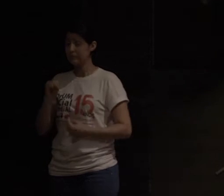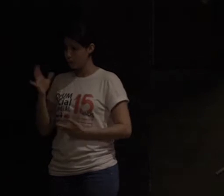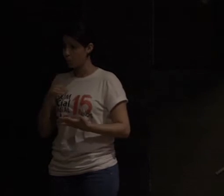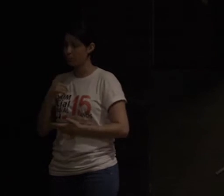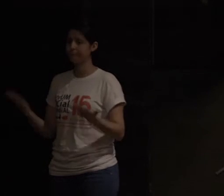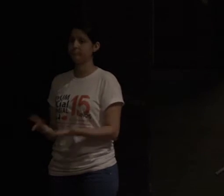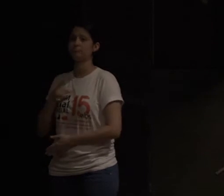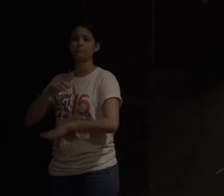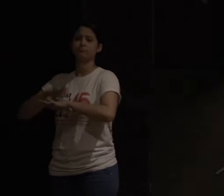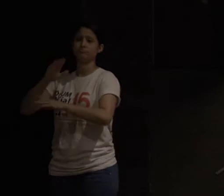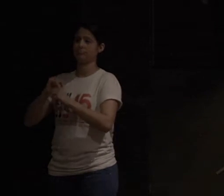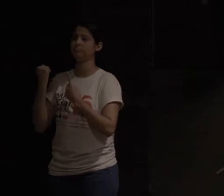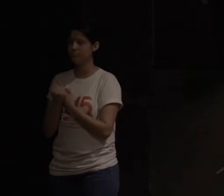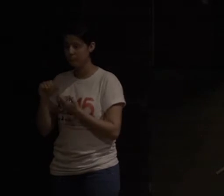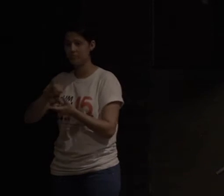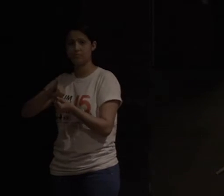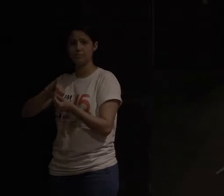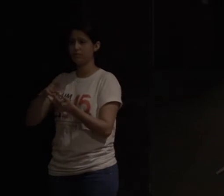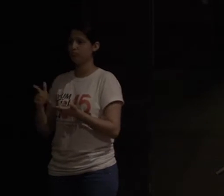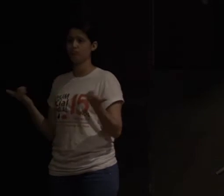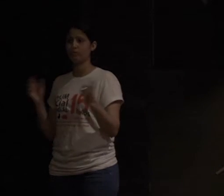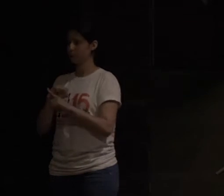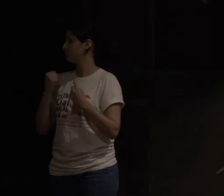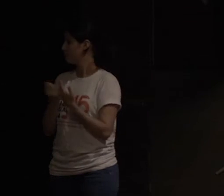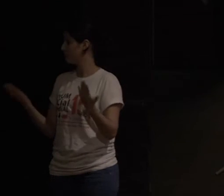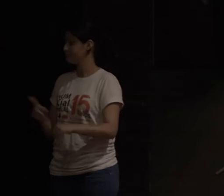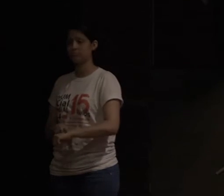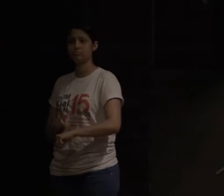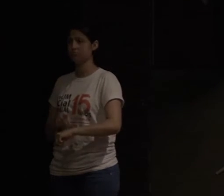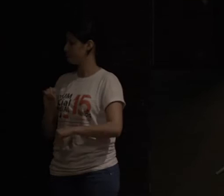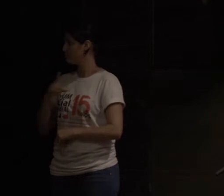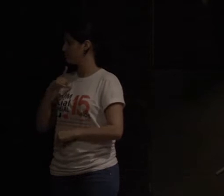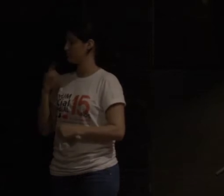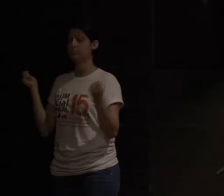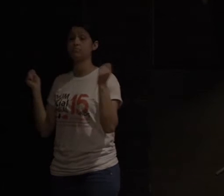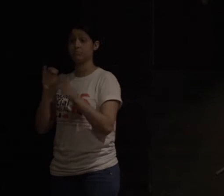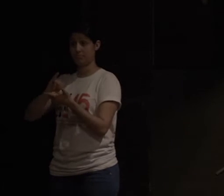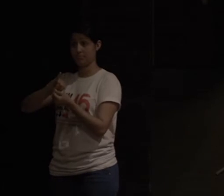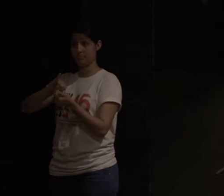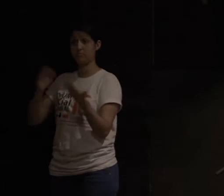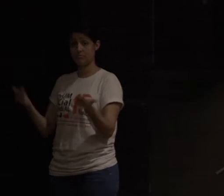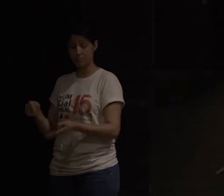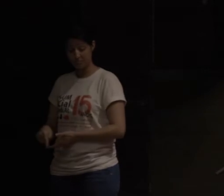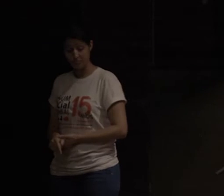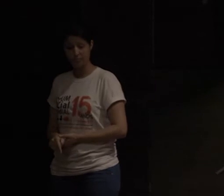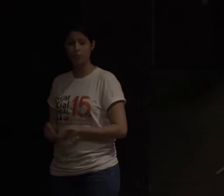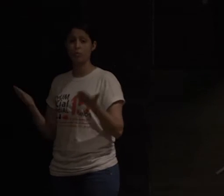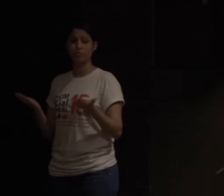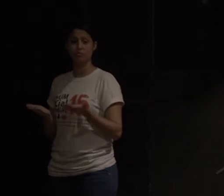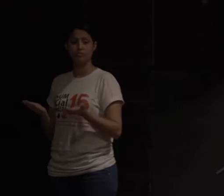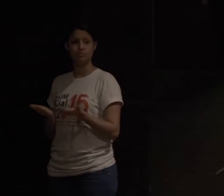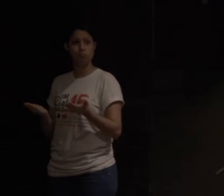mais antissocial, sem responsabilidade social nenhuma, se é que o capitalismo alguma vez teve isso, hoje